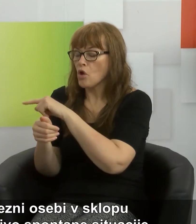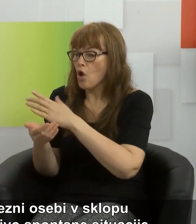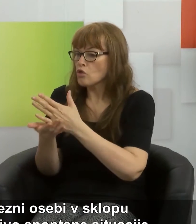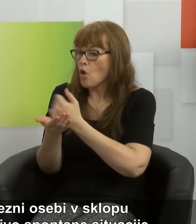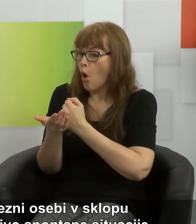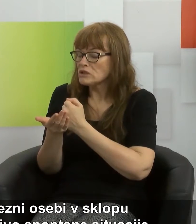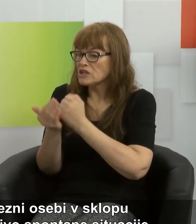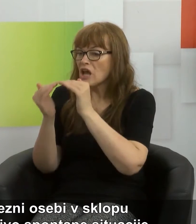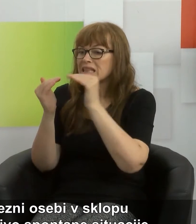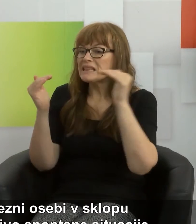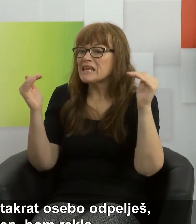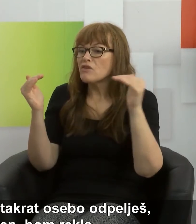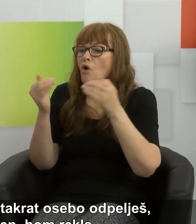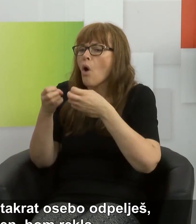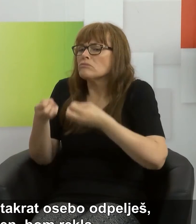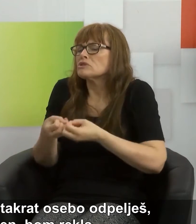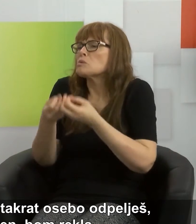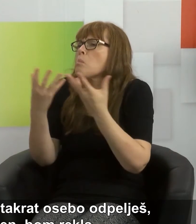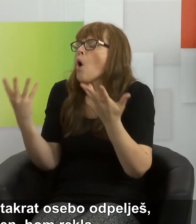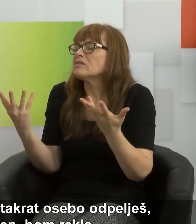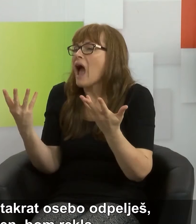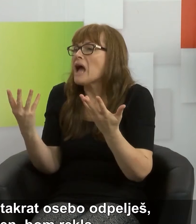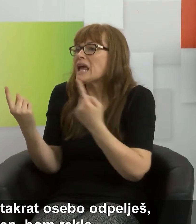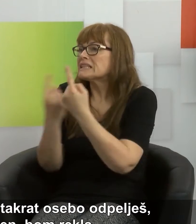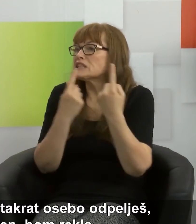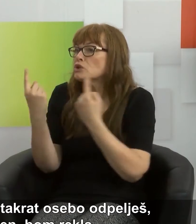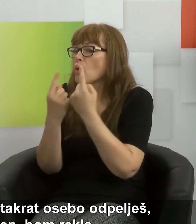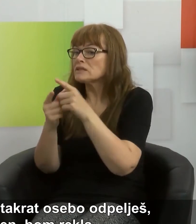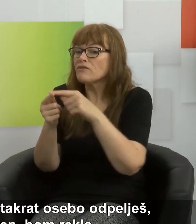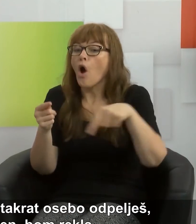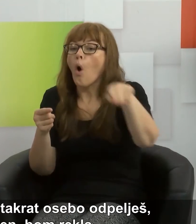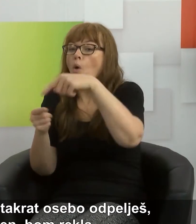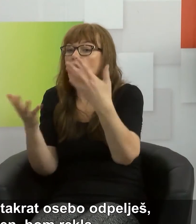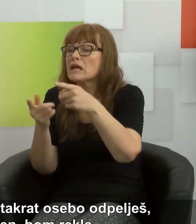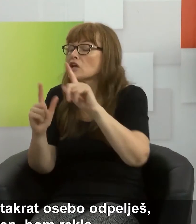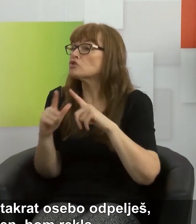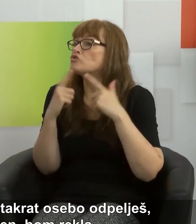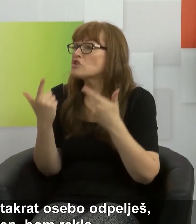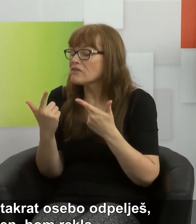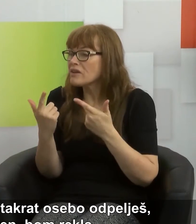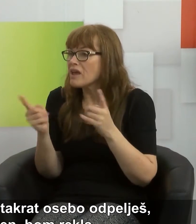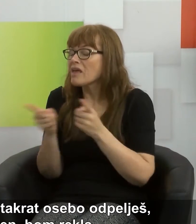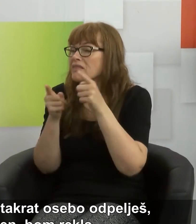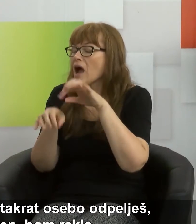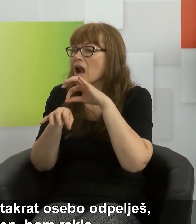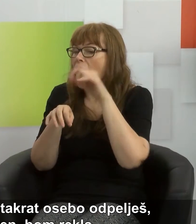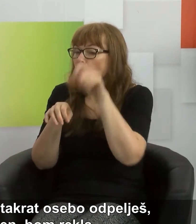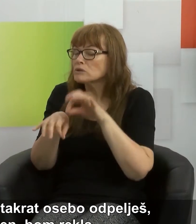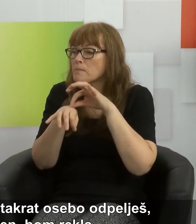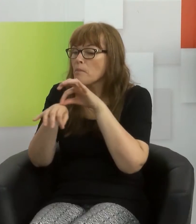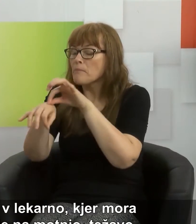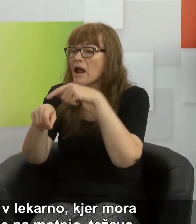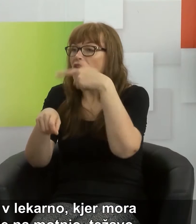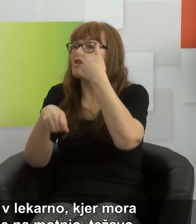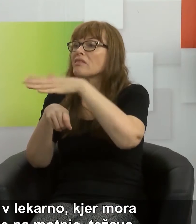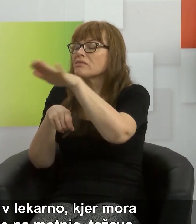nivo spontane situacije v okolju, v katerem živi, takrat osebo odpelješ naprimer na teren,